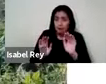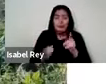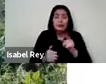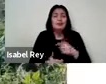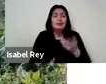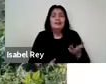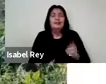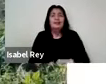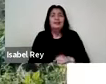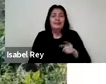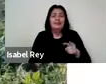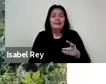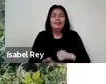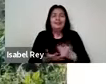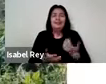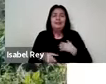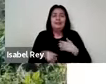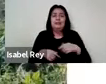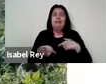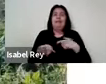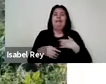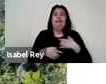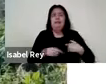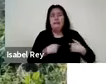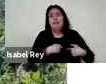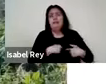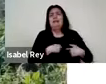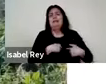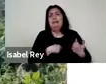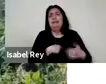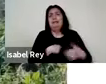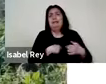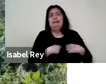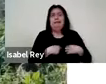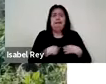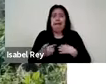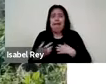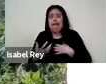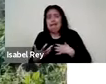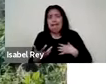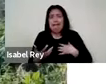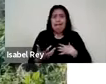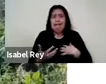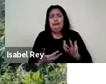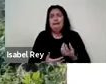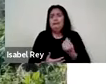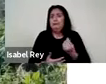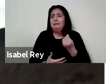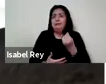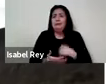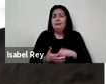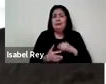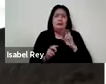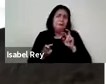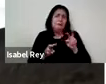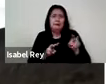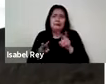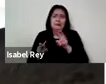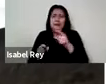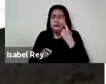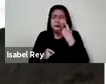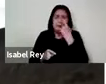a Kipi le quiere dar un cortocircuito y a mí mi corazón se quiere pasar de un lado al otro, porque realmente es mirar unos